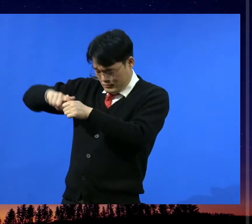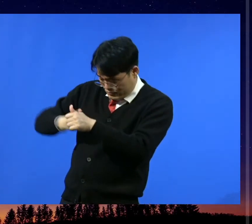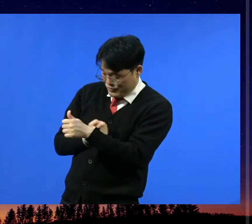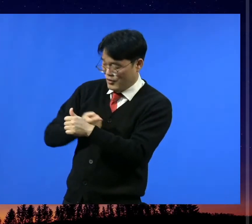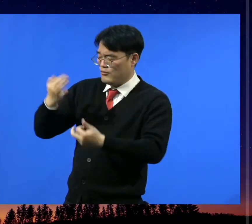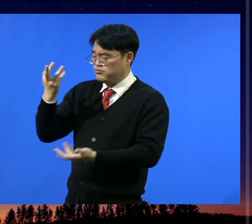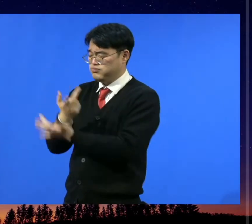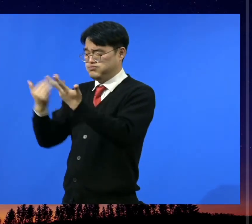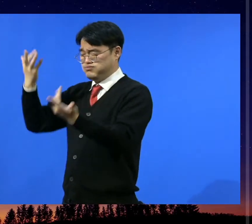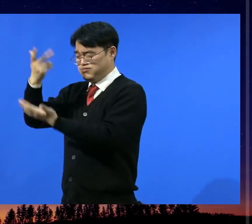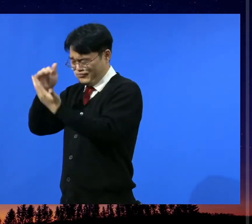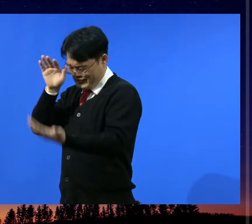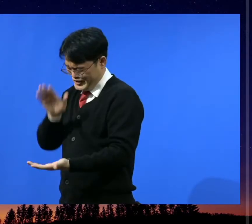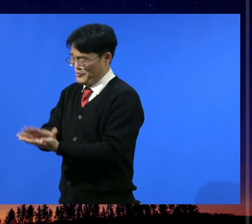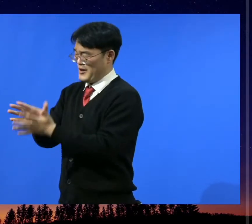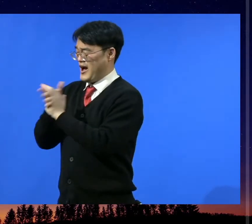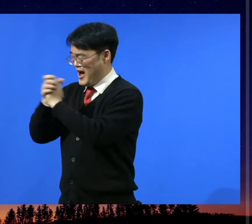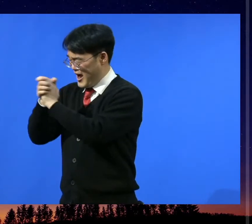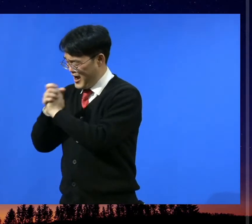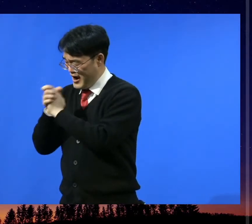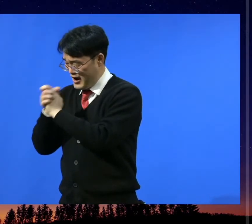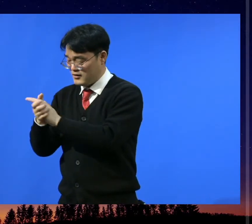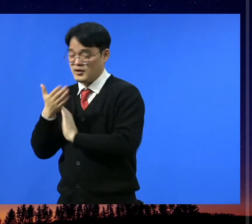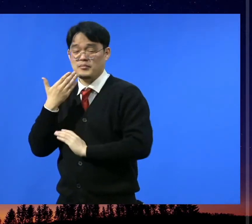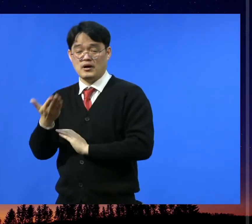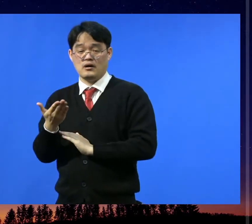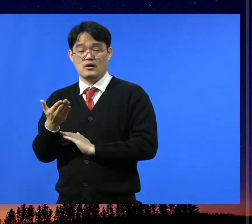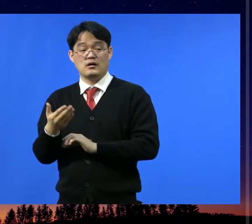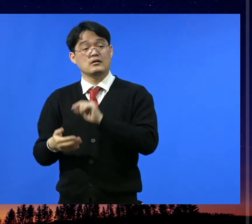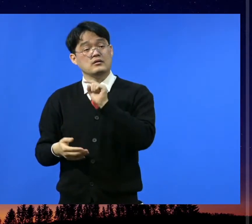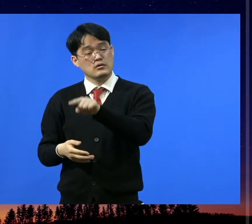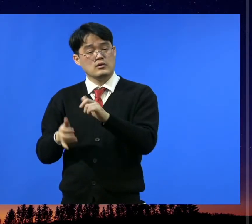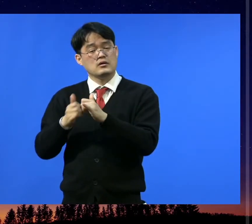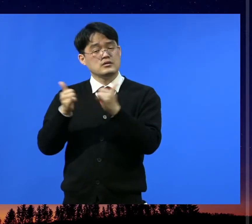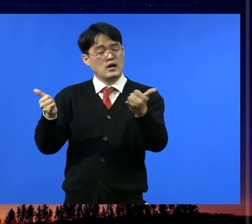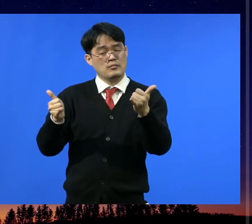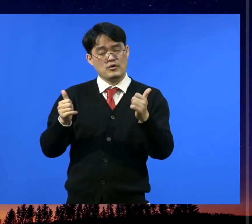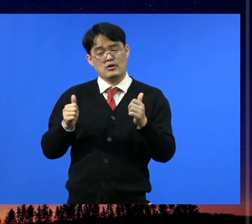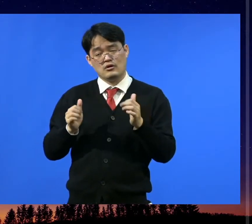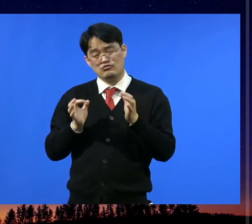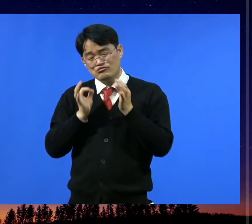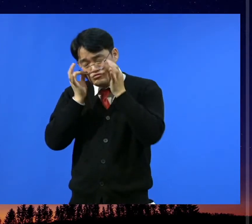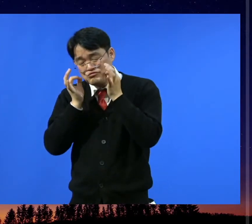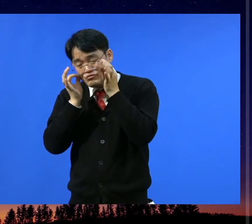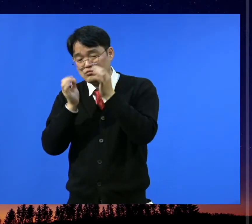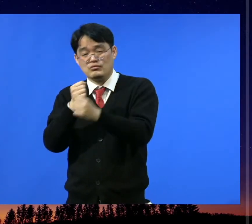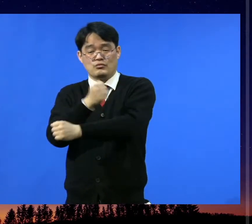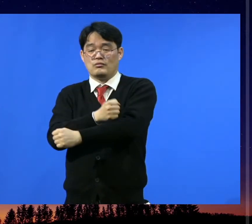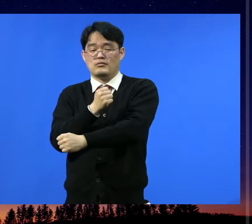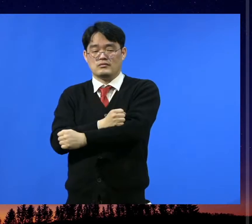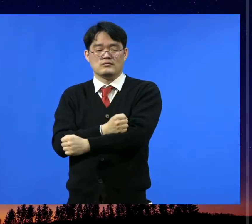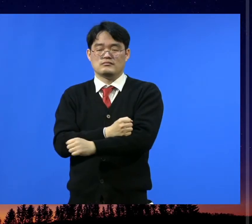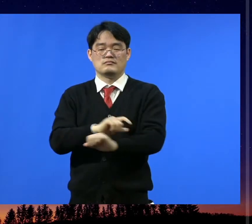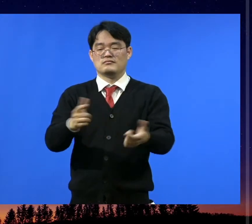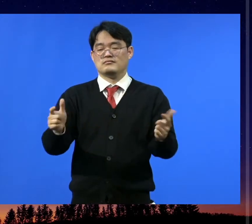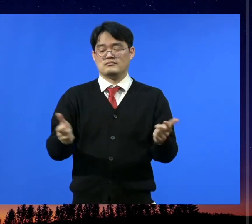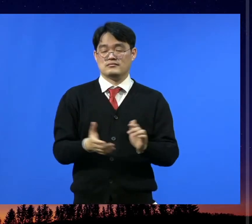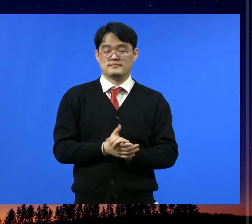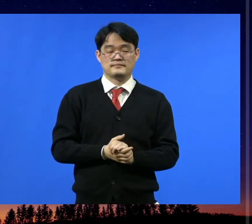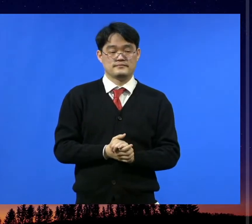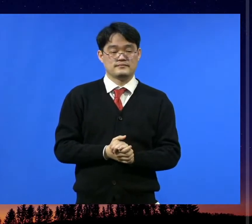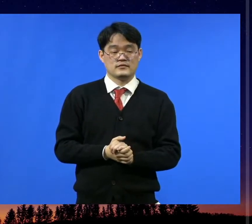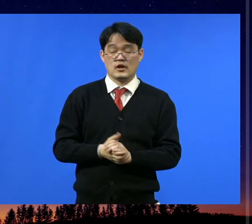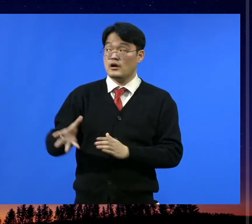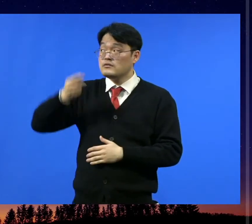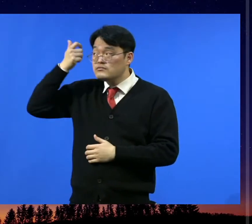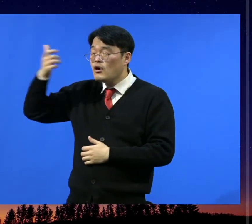그 마치 막 그건 사람이 하는 게 아니잖아요, 여러분. 사람이 어떻게 불을 붙여요, 여러분? 못 붙여요. 성령이 하시는